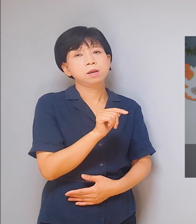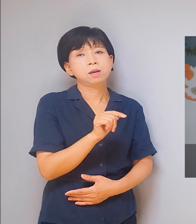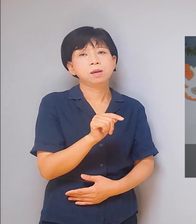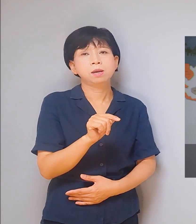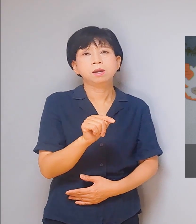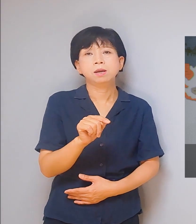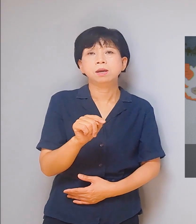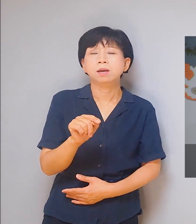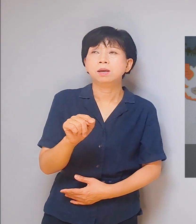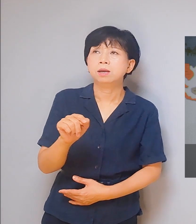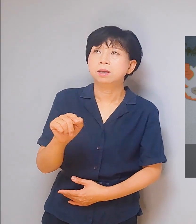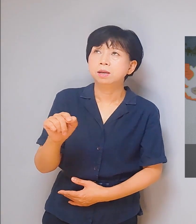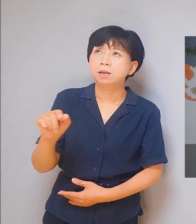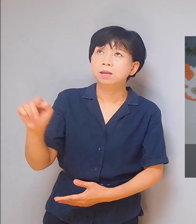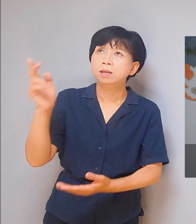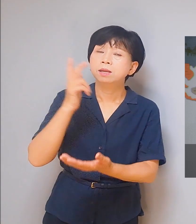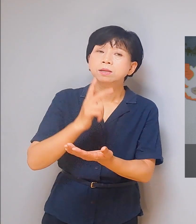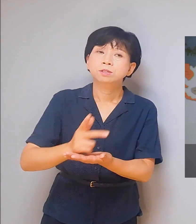나오라.